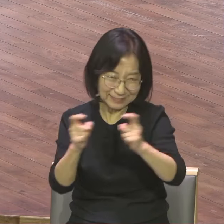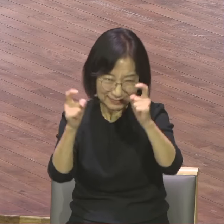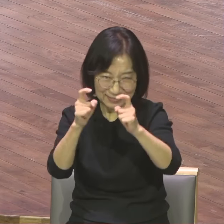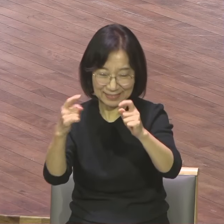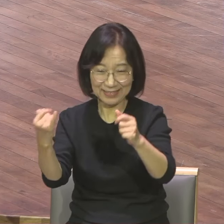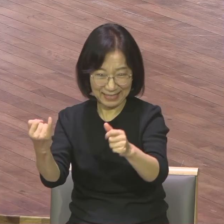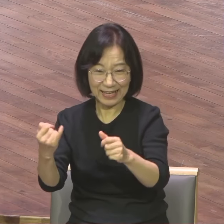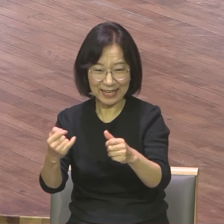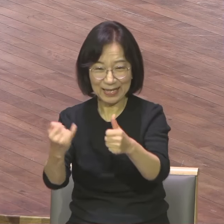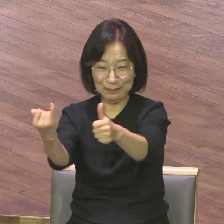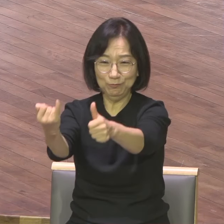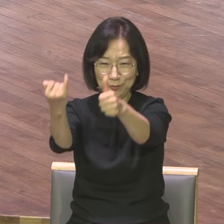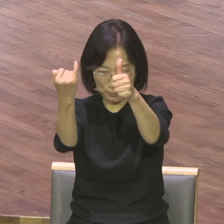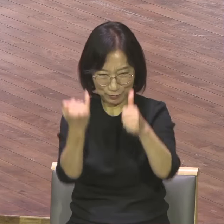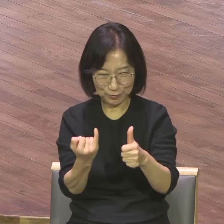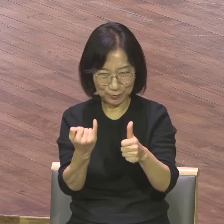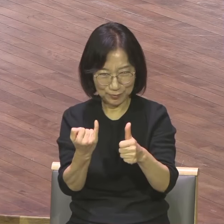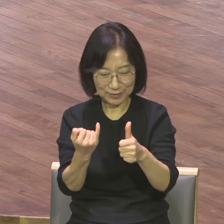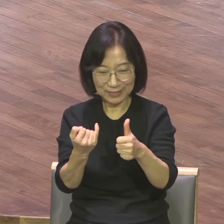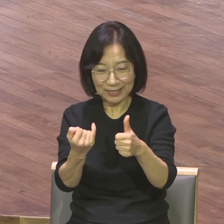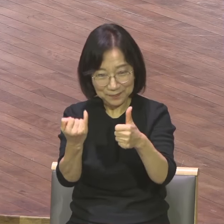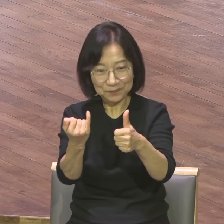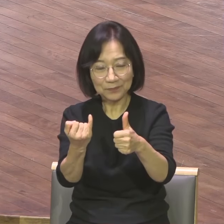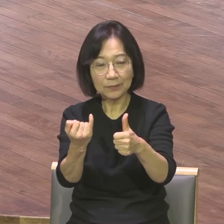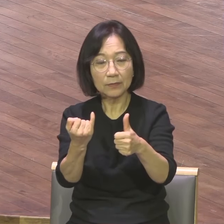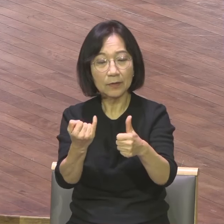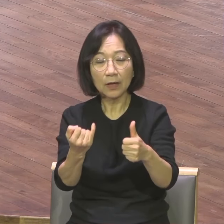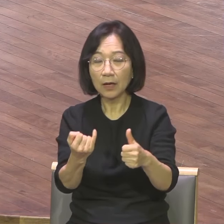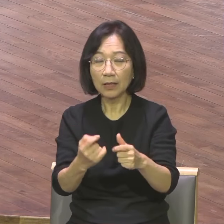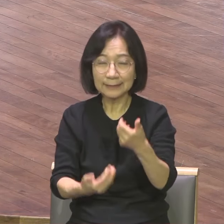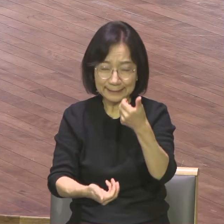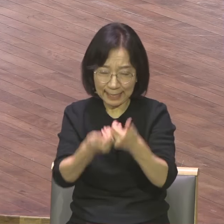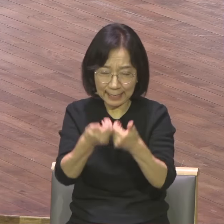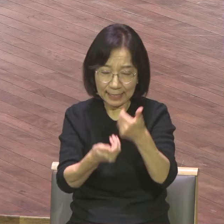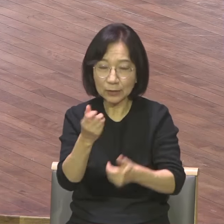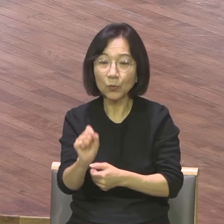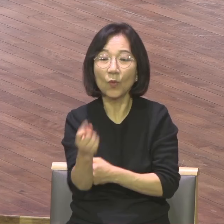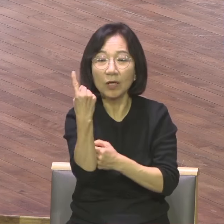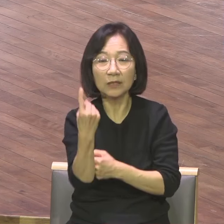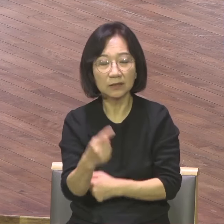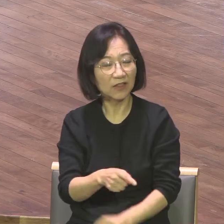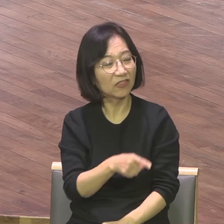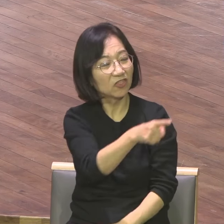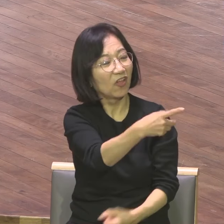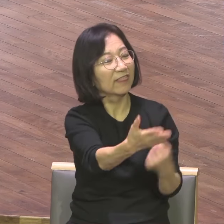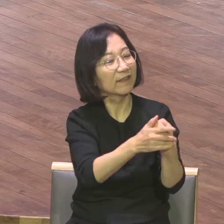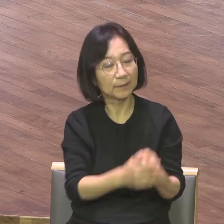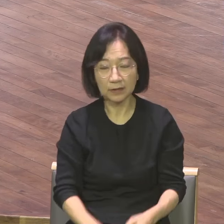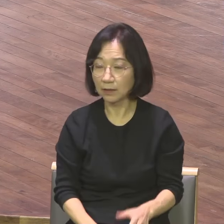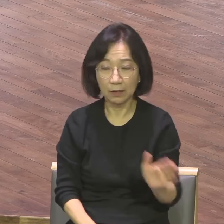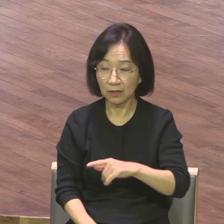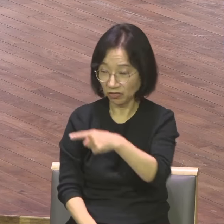불화를 겪는 대부분의 부부들은요. 그 원인을 어때요? 갈등의 원인을